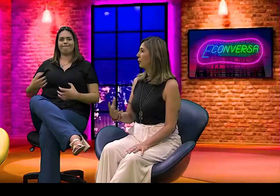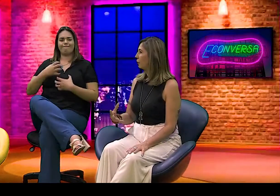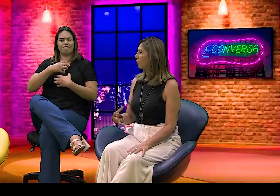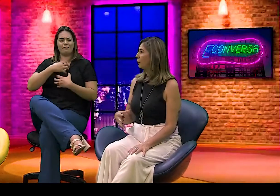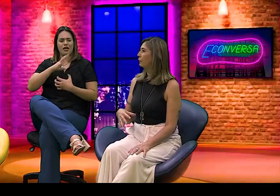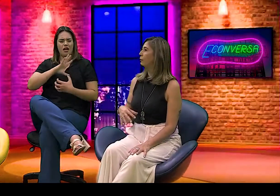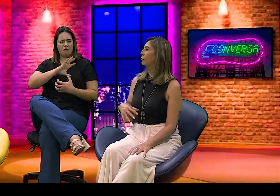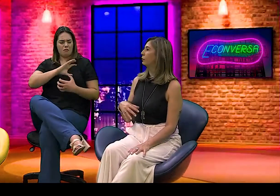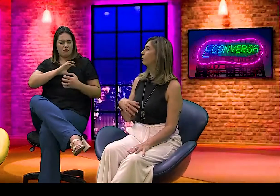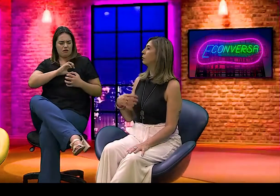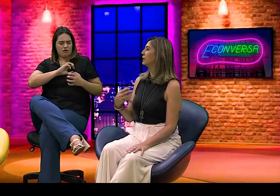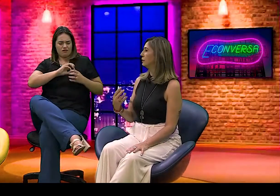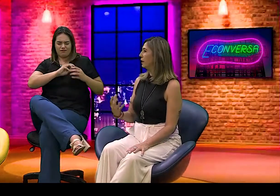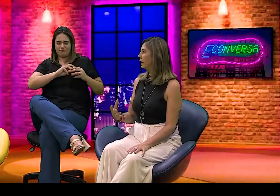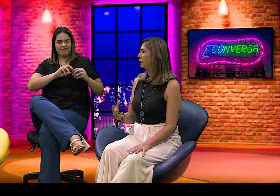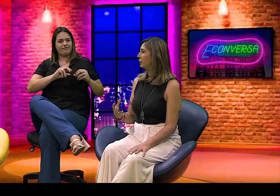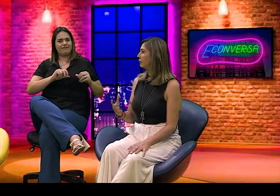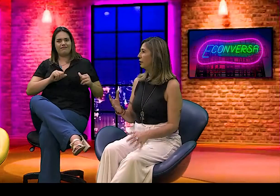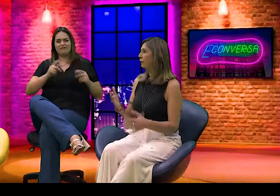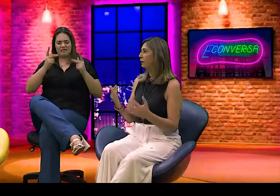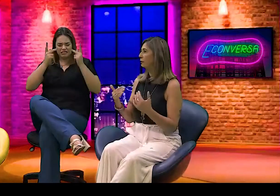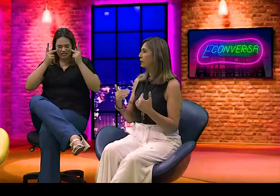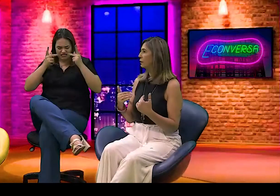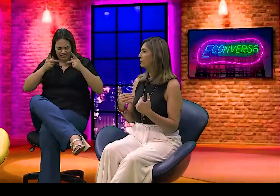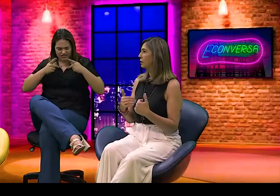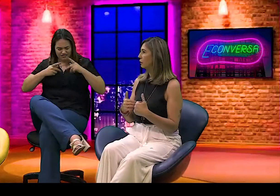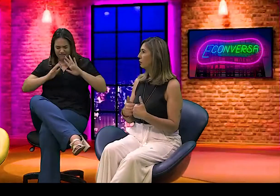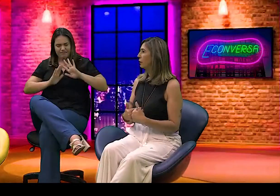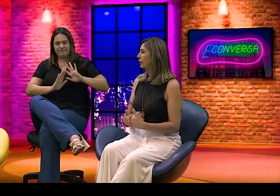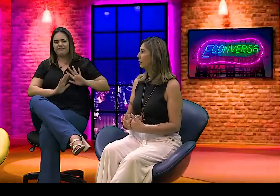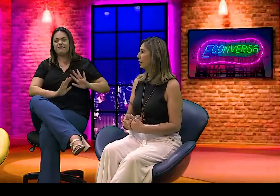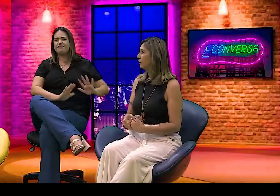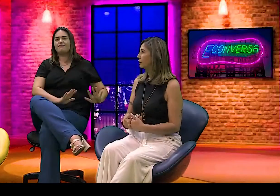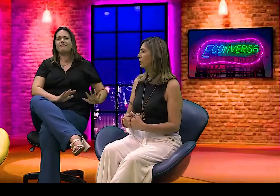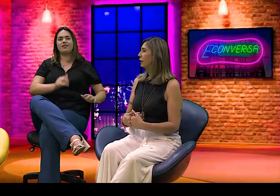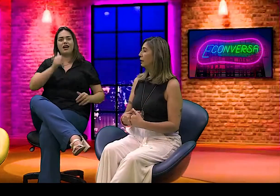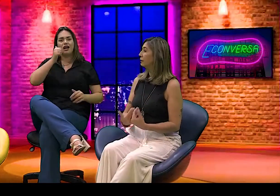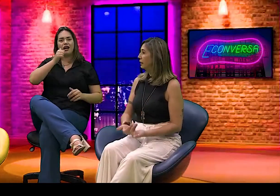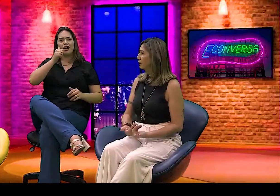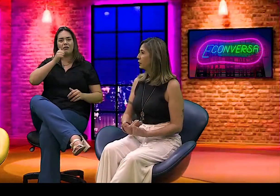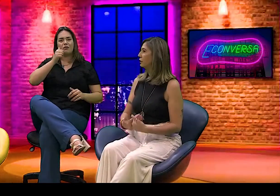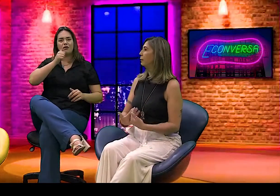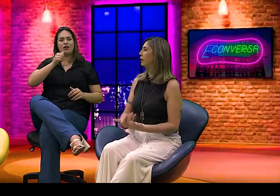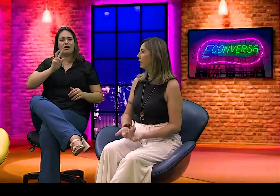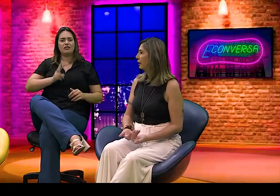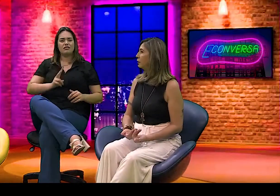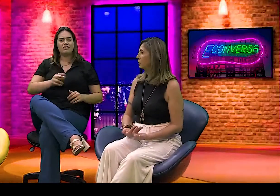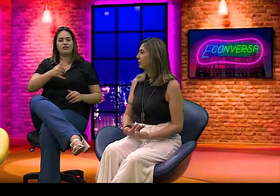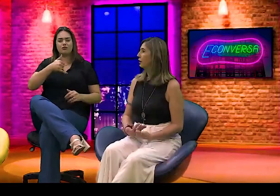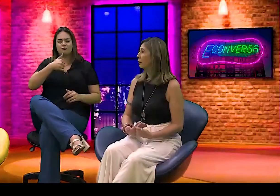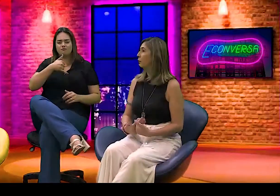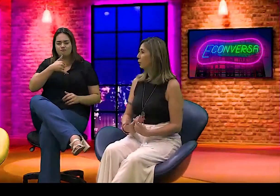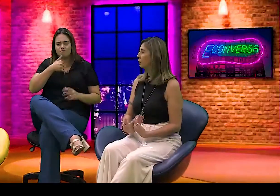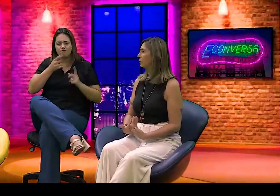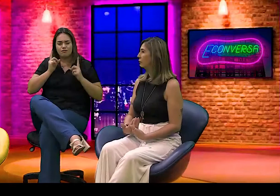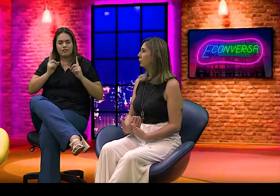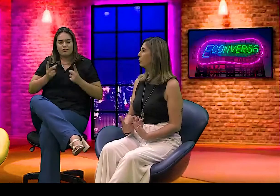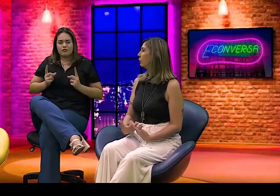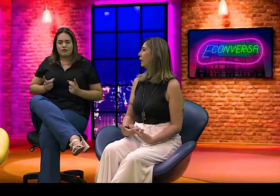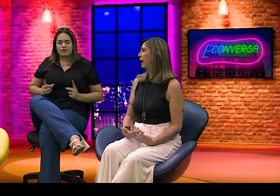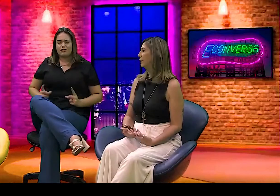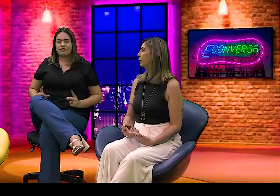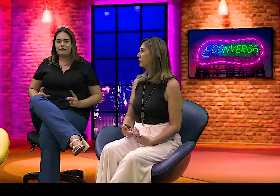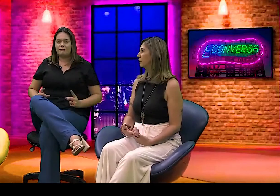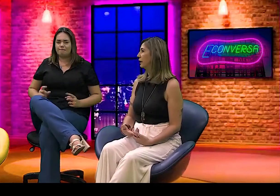amor próprio, do autoconhecimento, ela vai ficando assim um ser completamente triste, dependente, é muito,